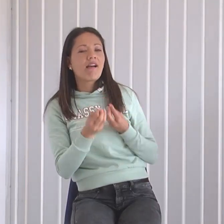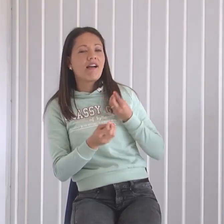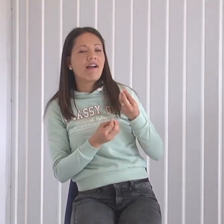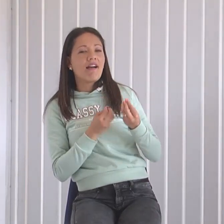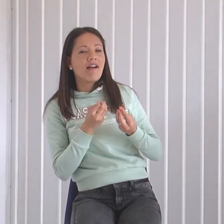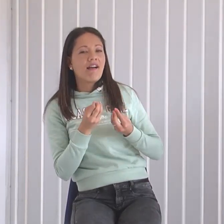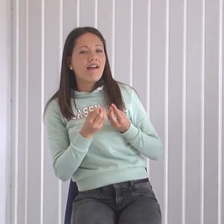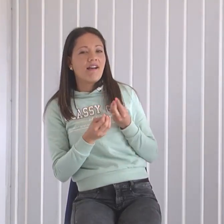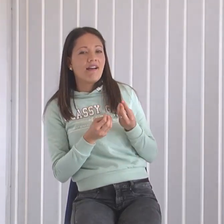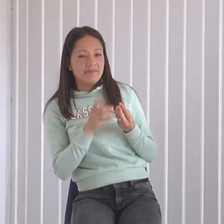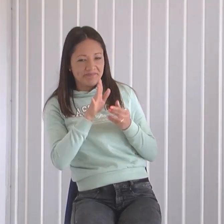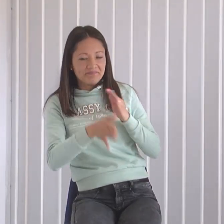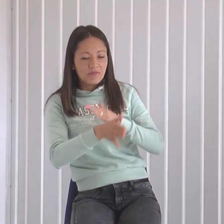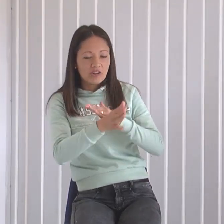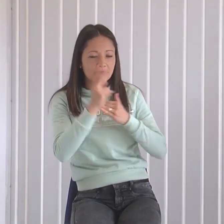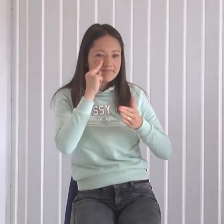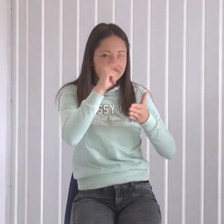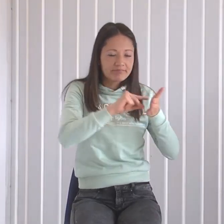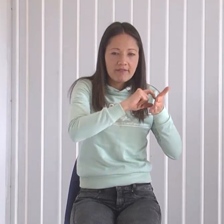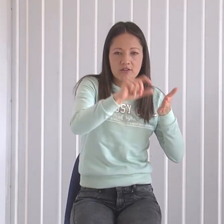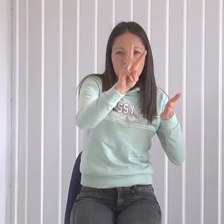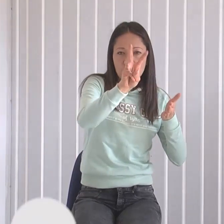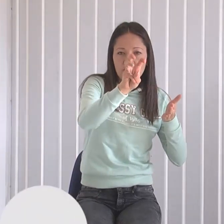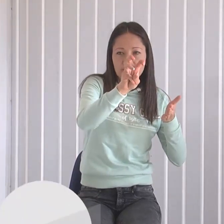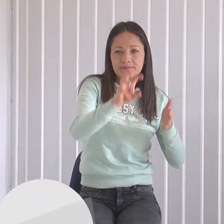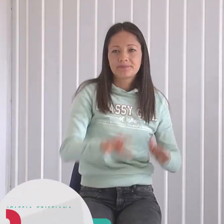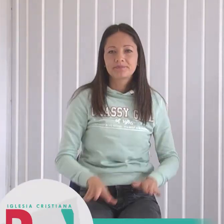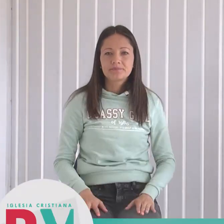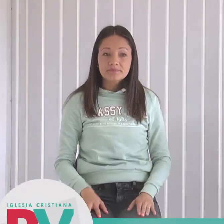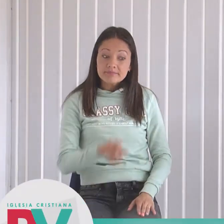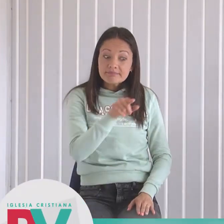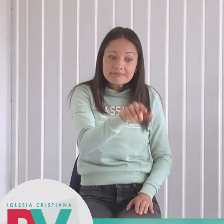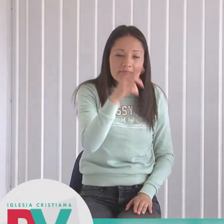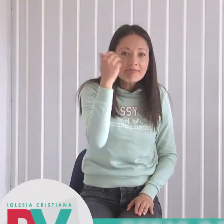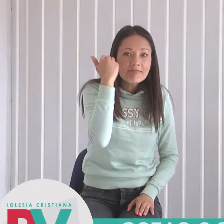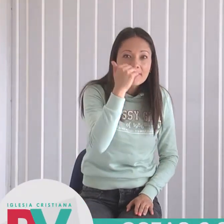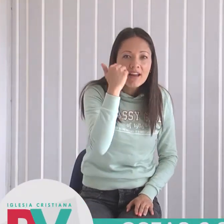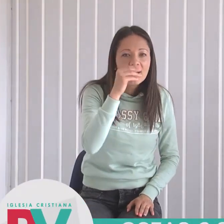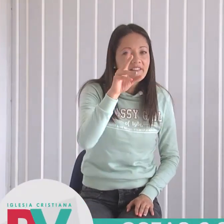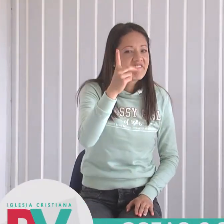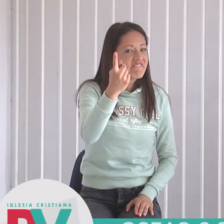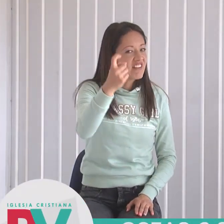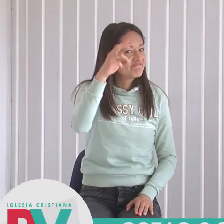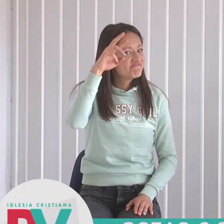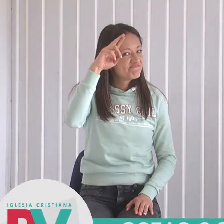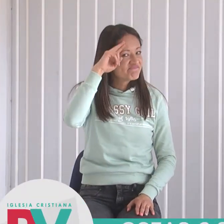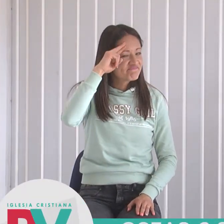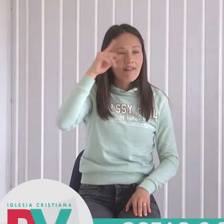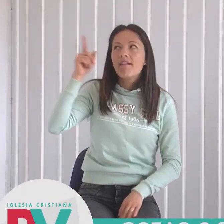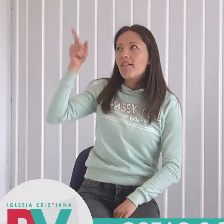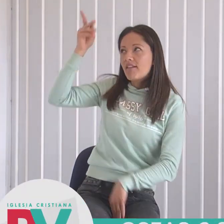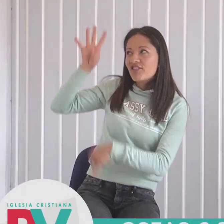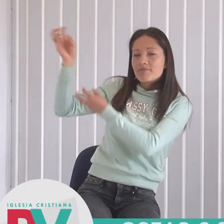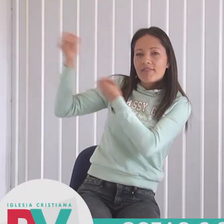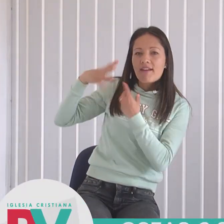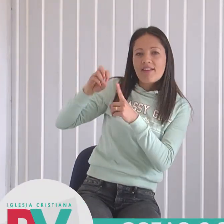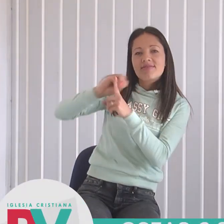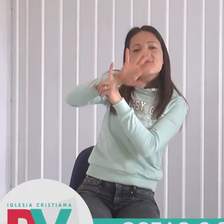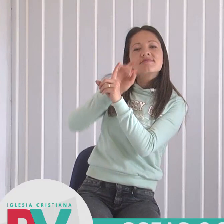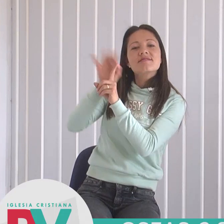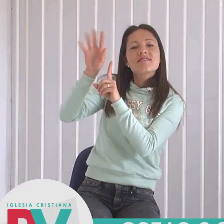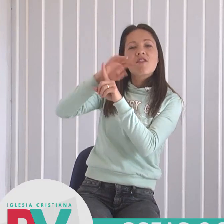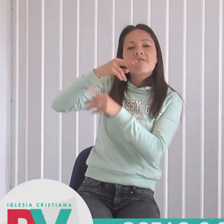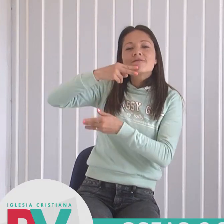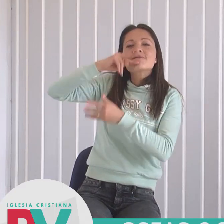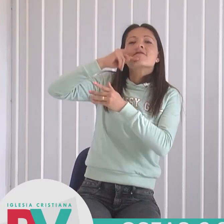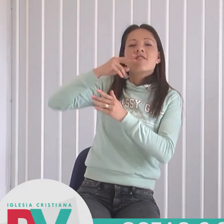Dios? Sigamos, versículo 8. Y ella no reconoció que yo le daba el trigo, el